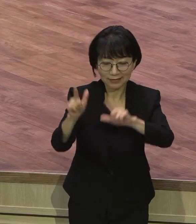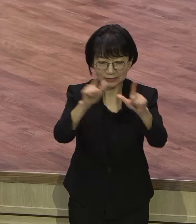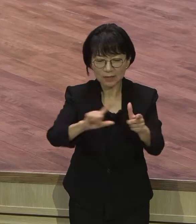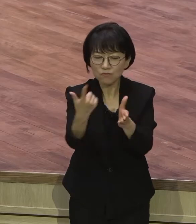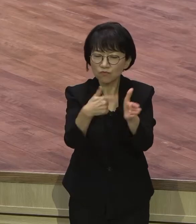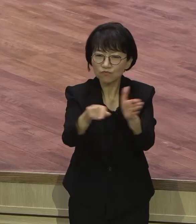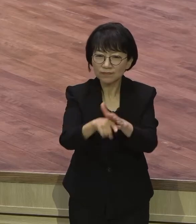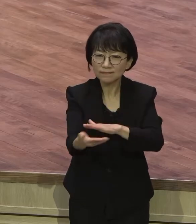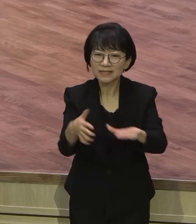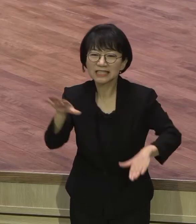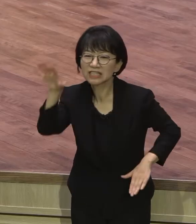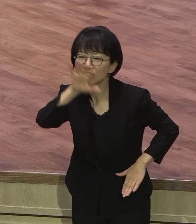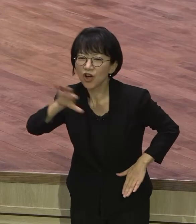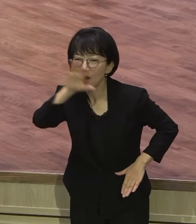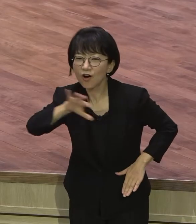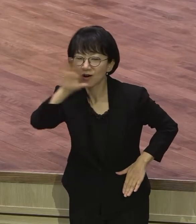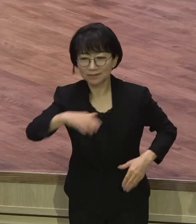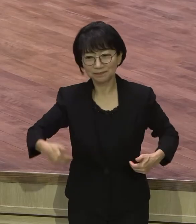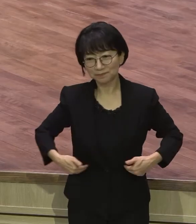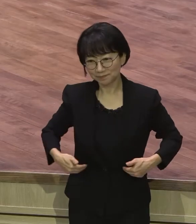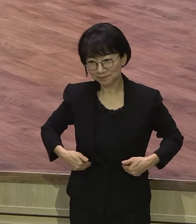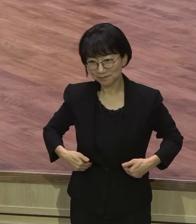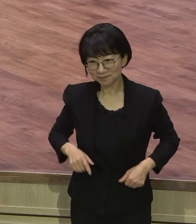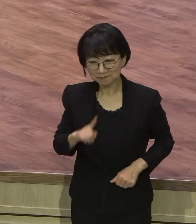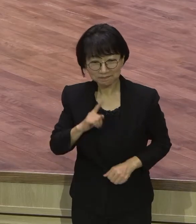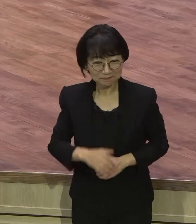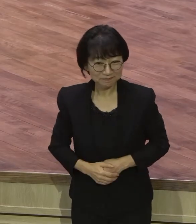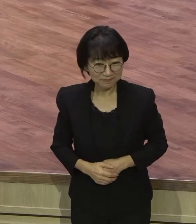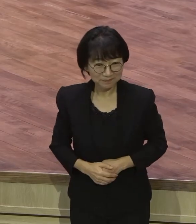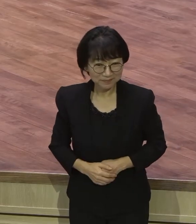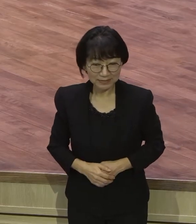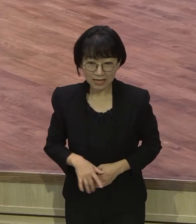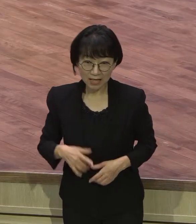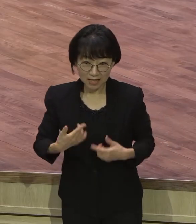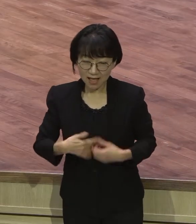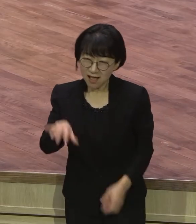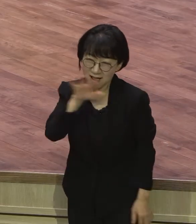그랬어요. 감사하는 삶에 연습이 필요하다. 그래서요, 감사도요